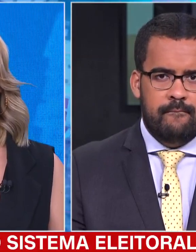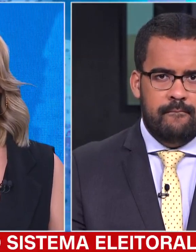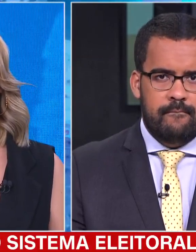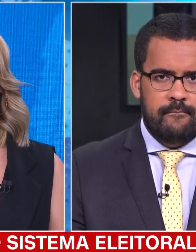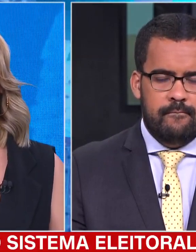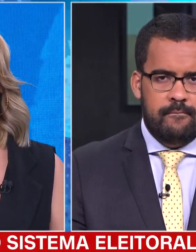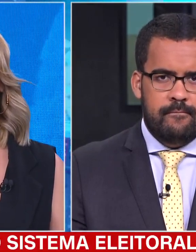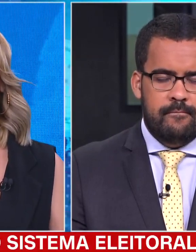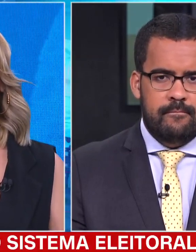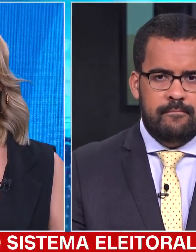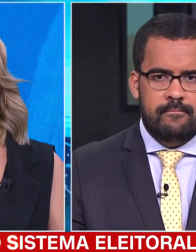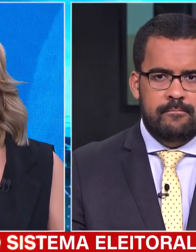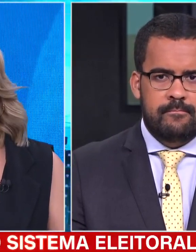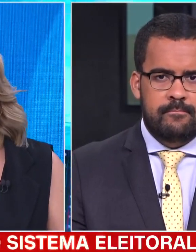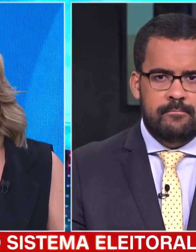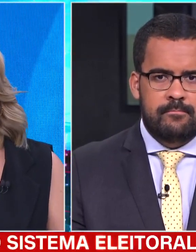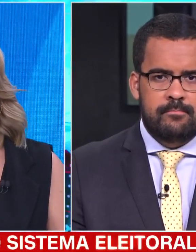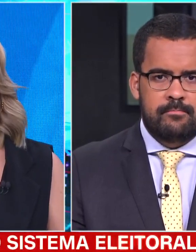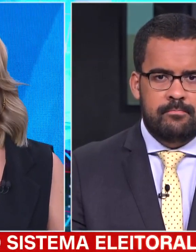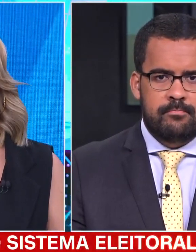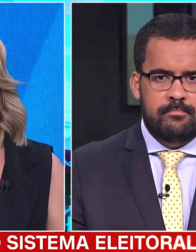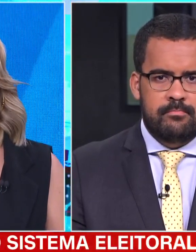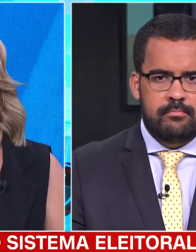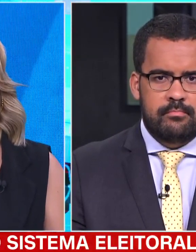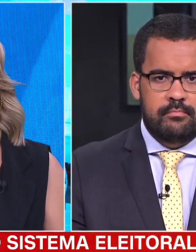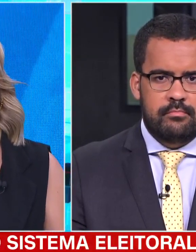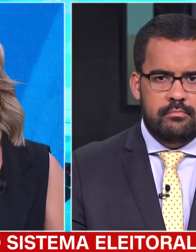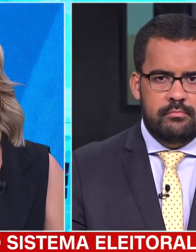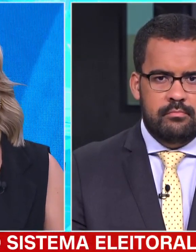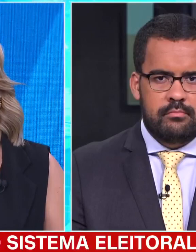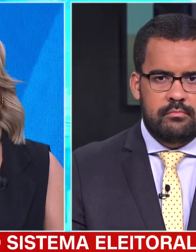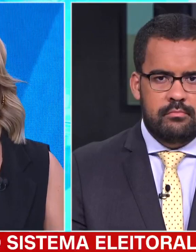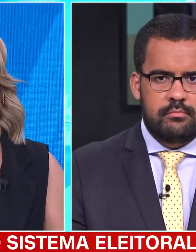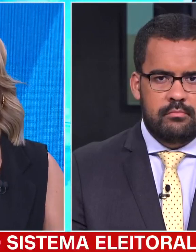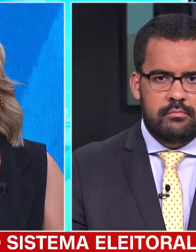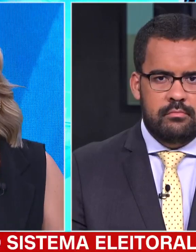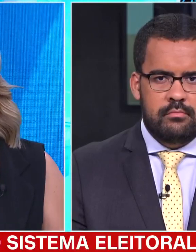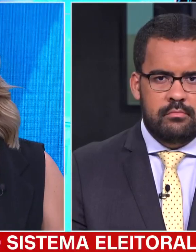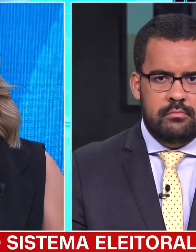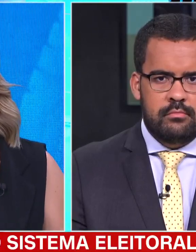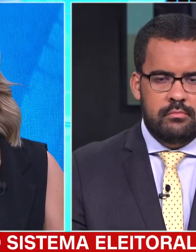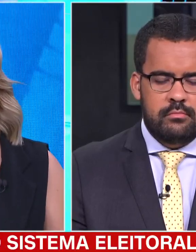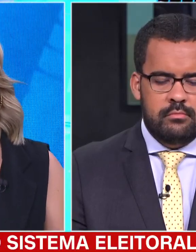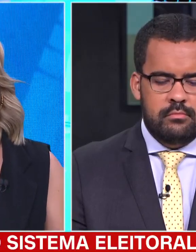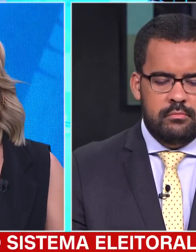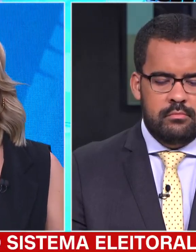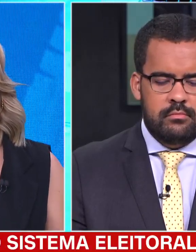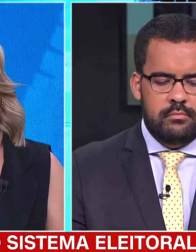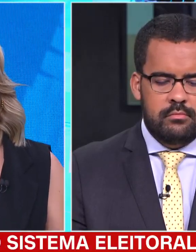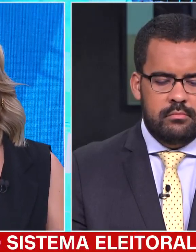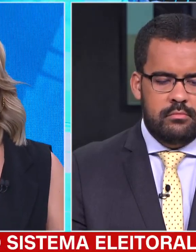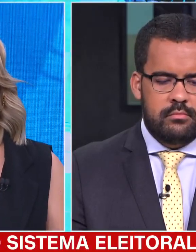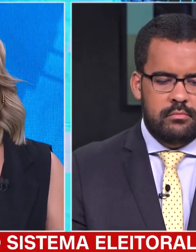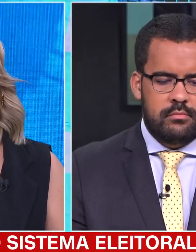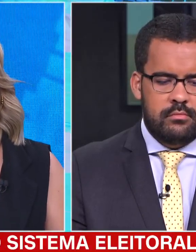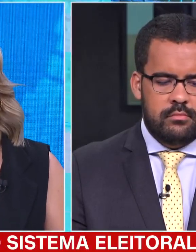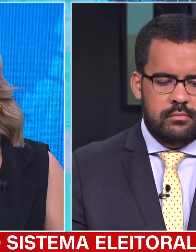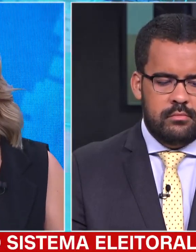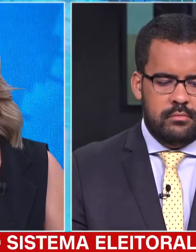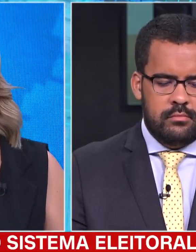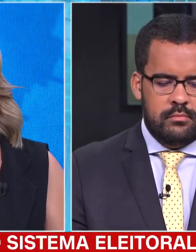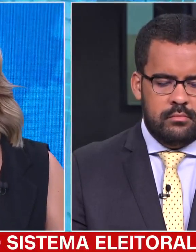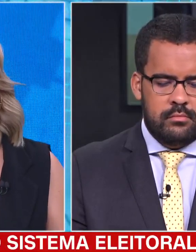Confirma aí com Nosso pessoal Vale Breaking News essa é uma notícia importante é a primeira vez que Augusto Aras